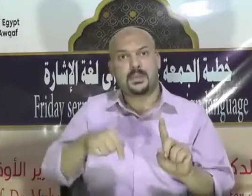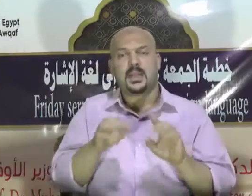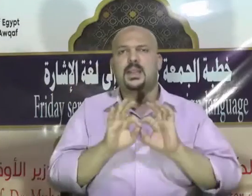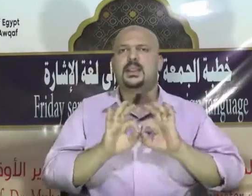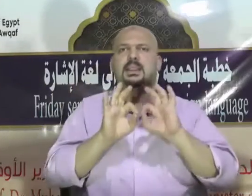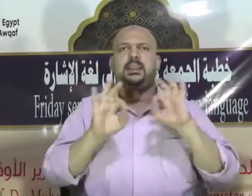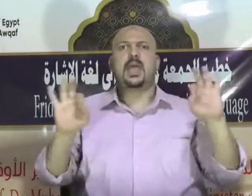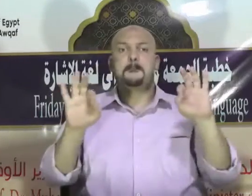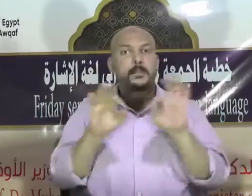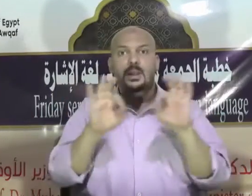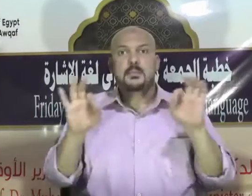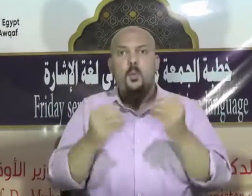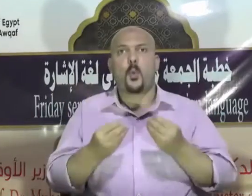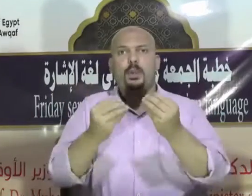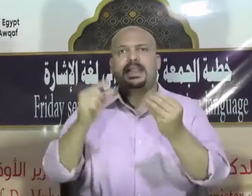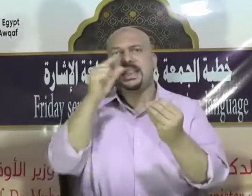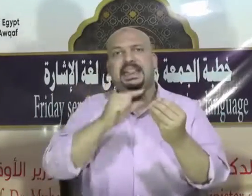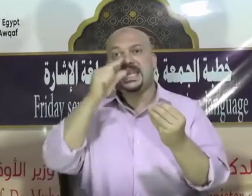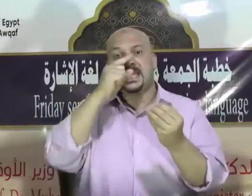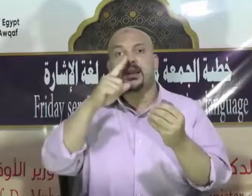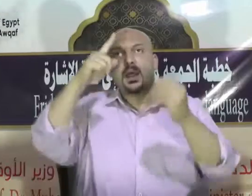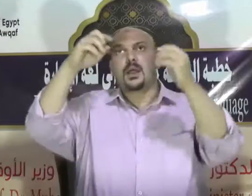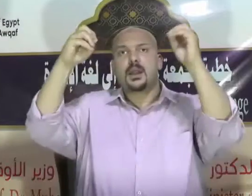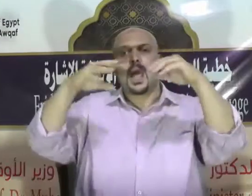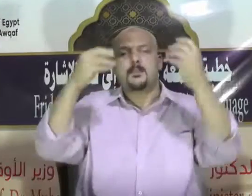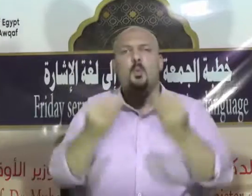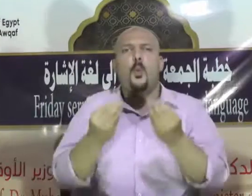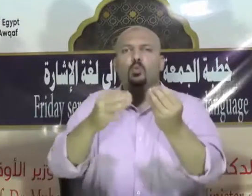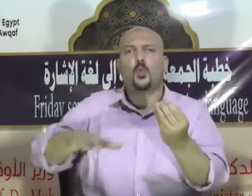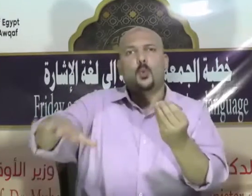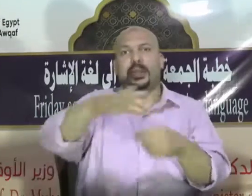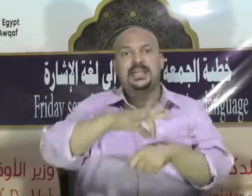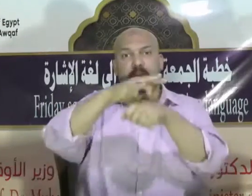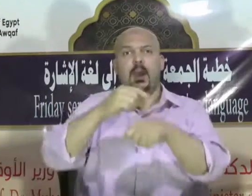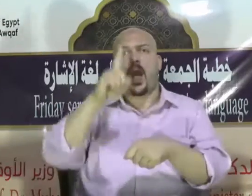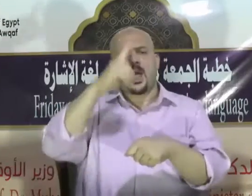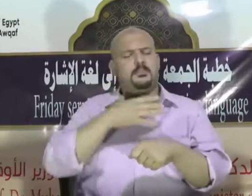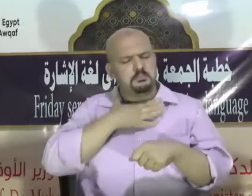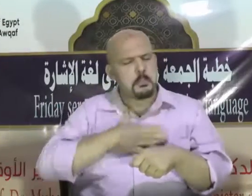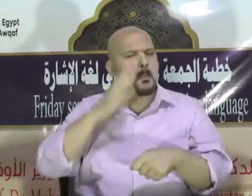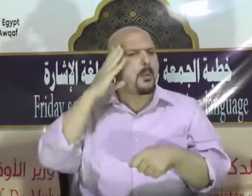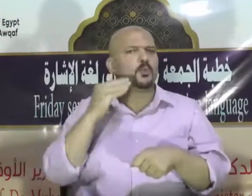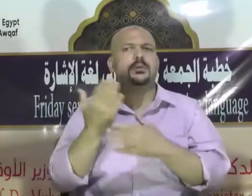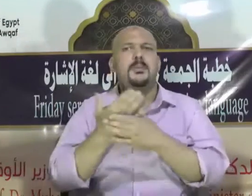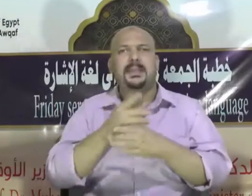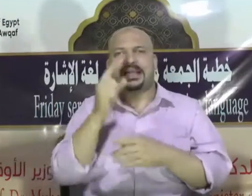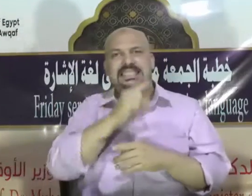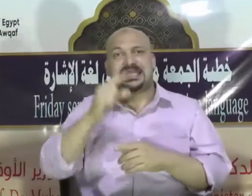دينكم وأتممت عليكم نعمتي ورضيت لكم الإسلام دينا، وأشهد أن